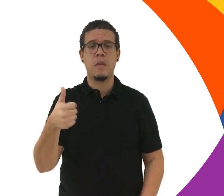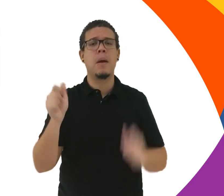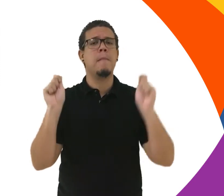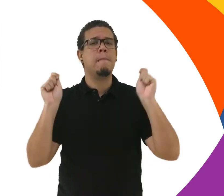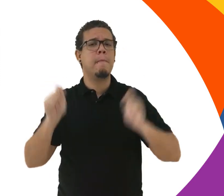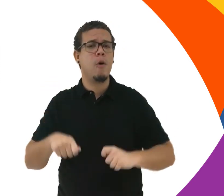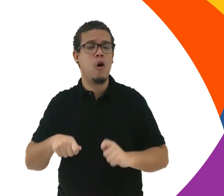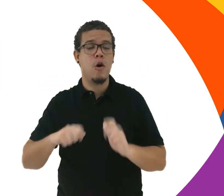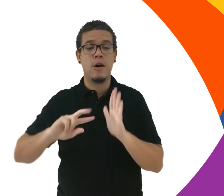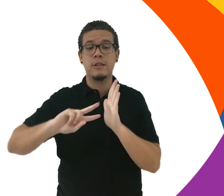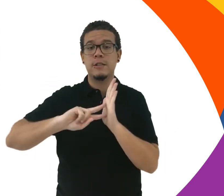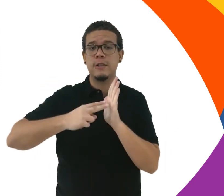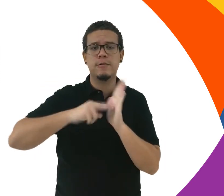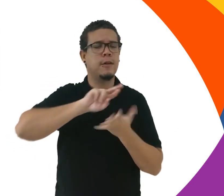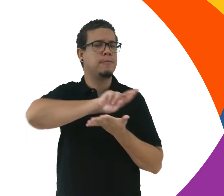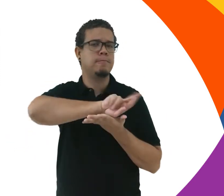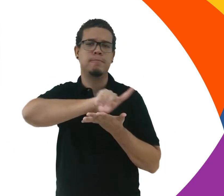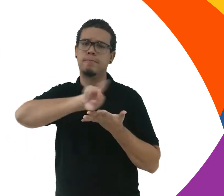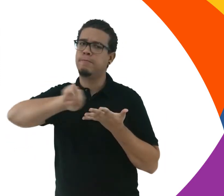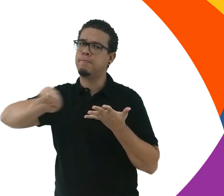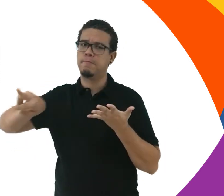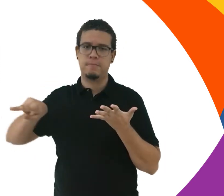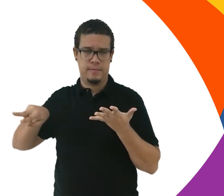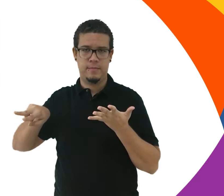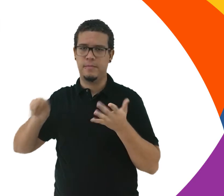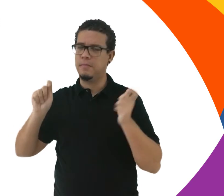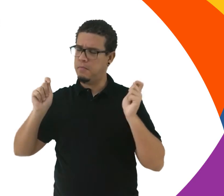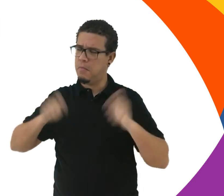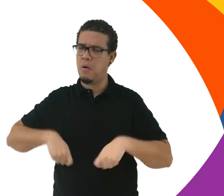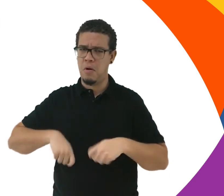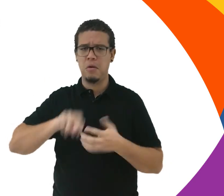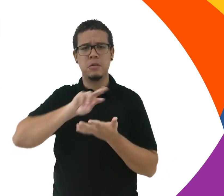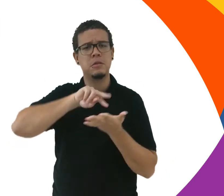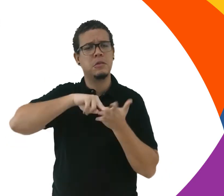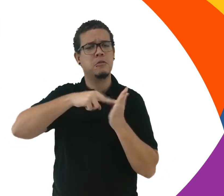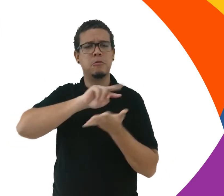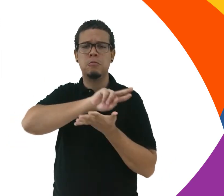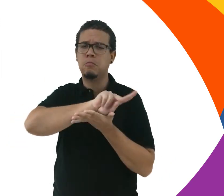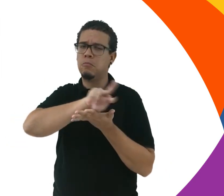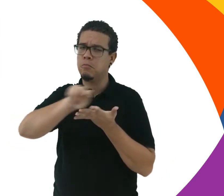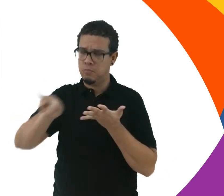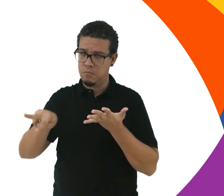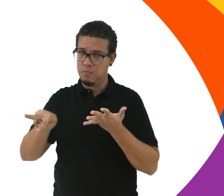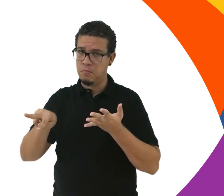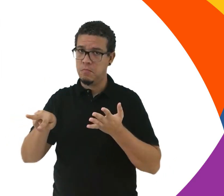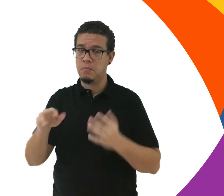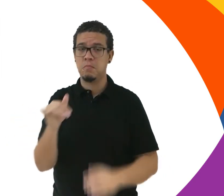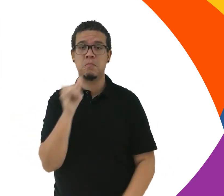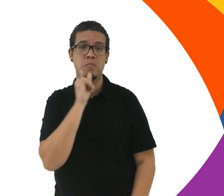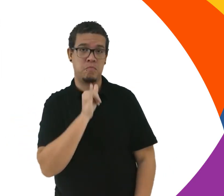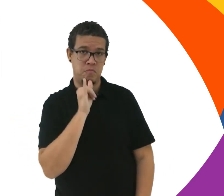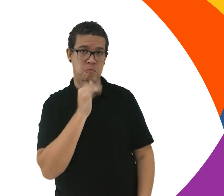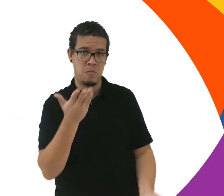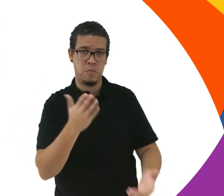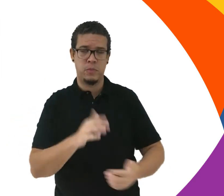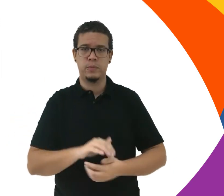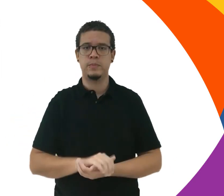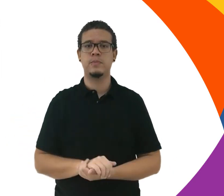mão. Essa é a configuração de mão. E ela pode ter vários significados, pode significar